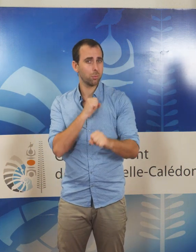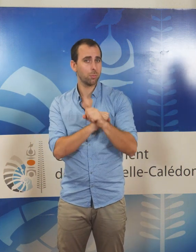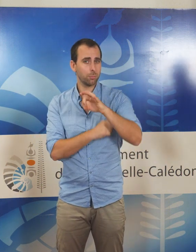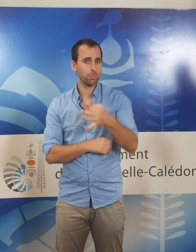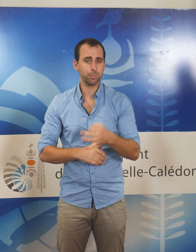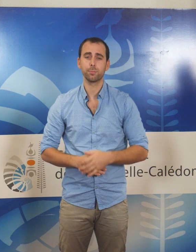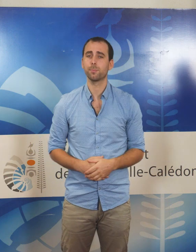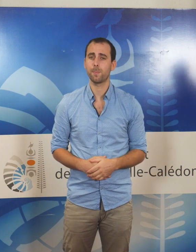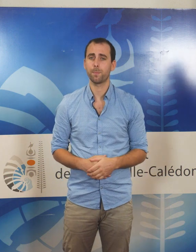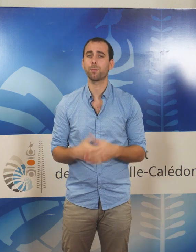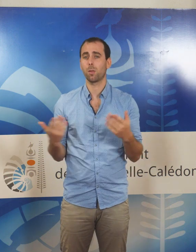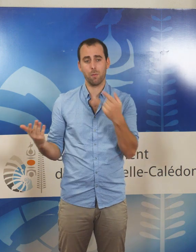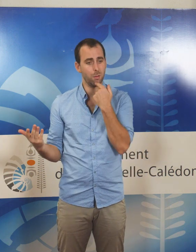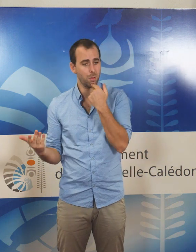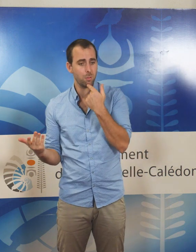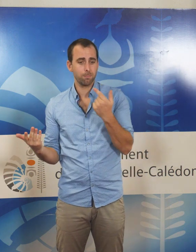maintenant,